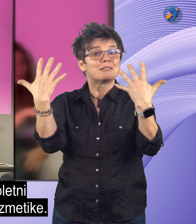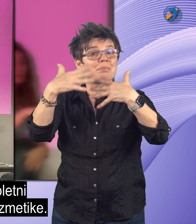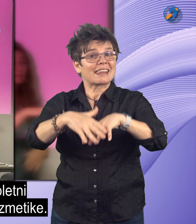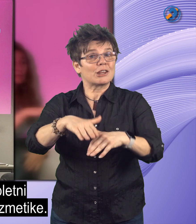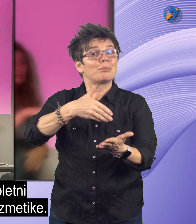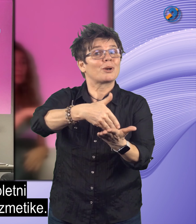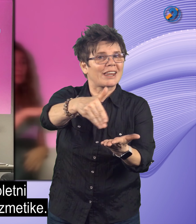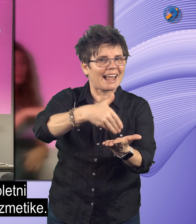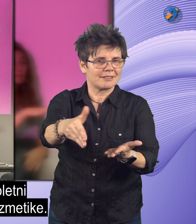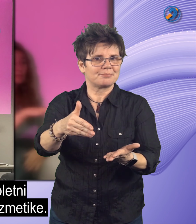kozmetike.